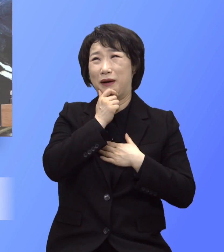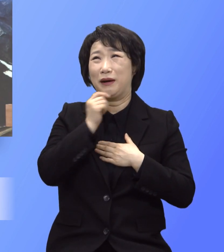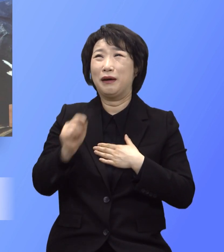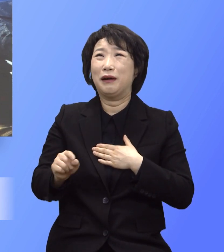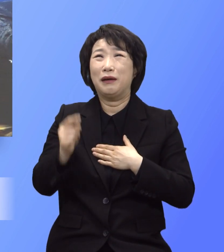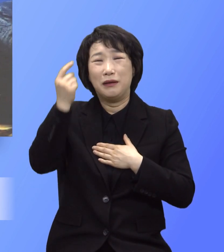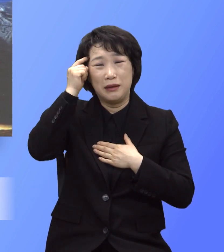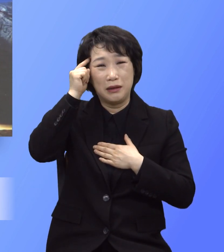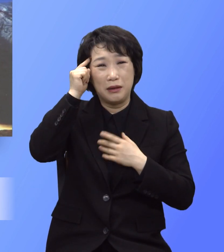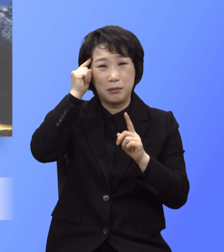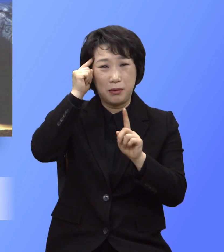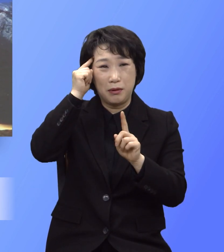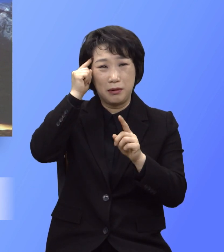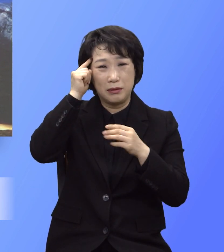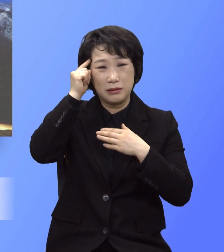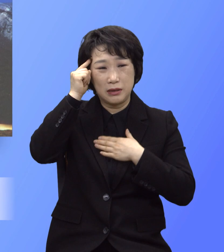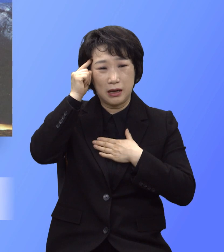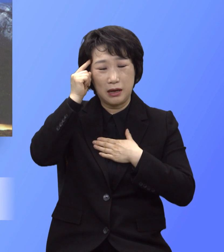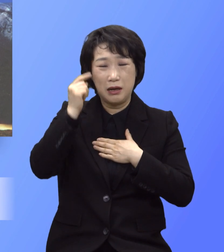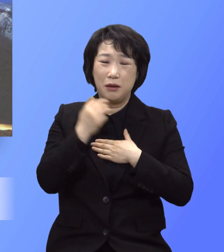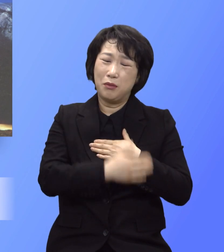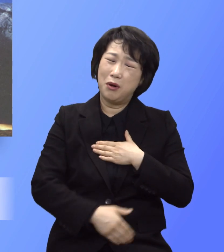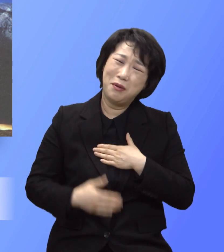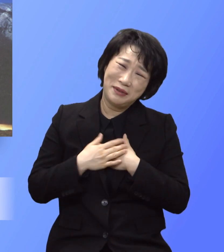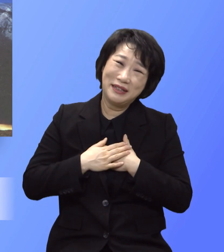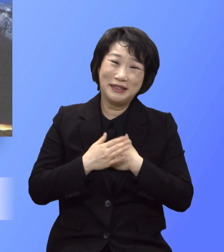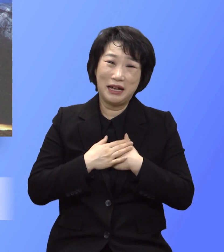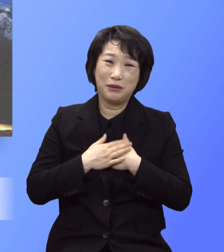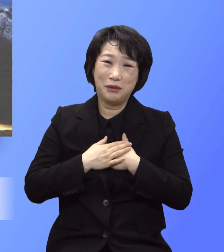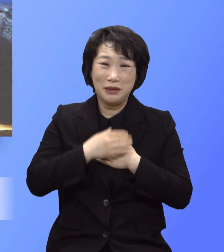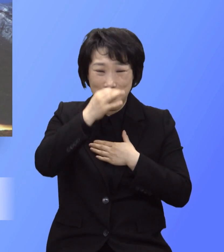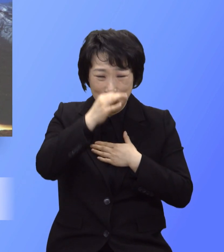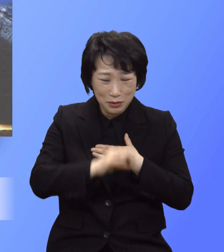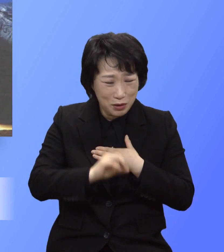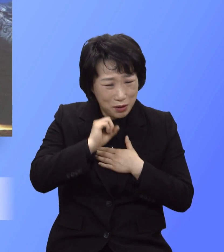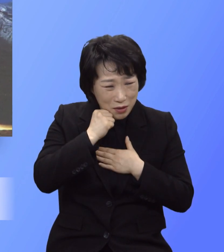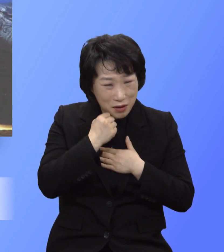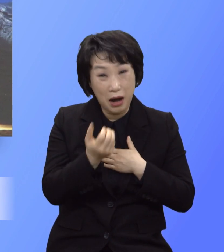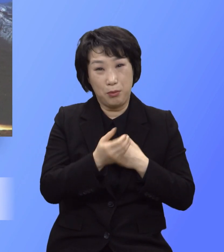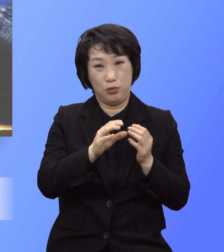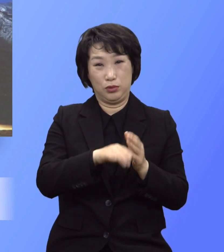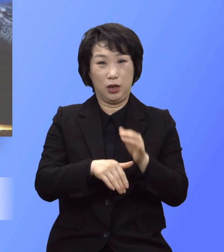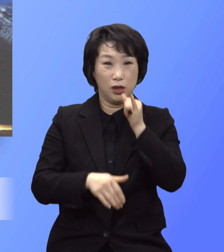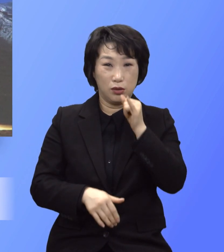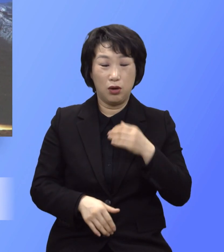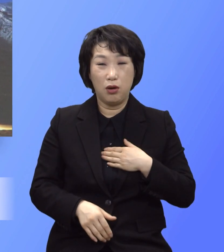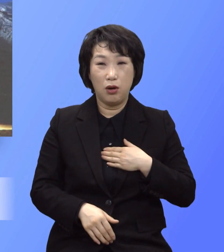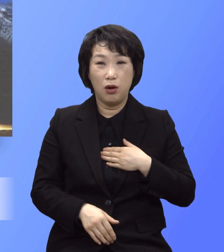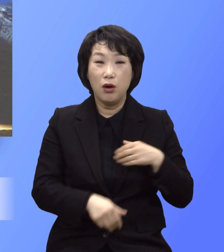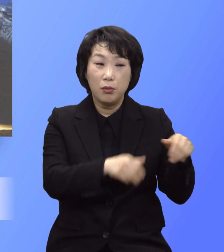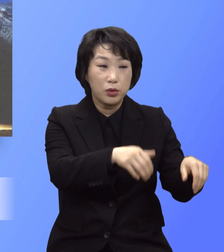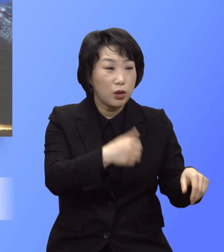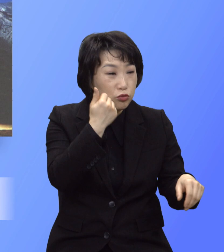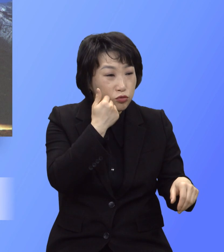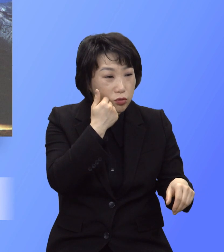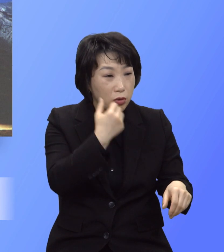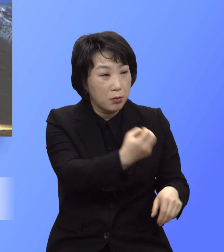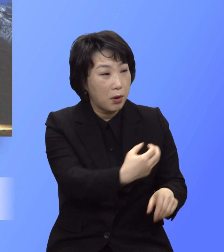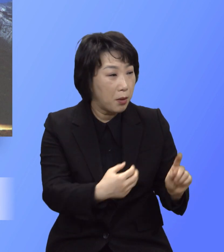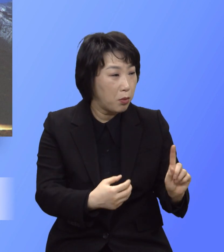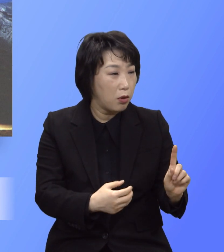참 정말로 몸이 너무 힘들 때는요 옆에서 무슨 말만 해도 그